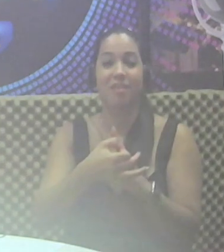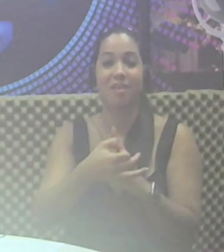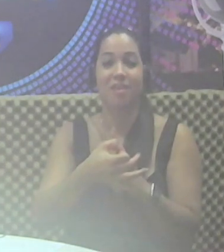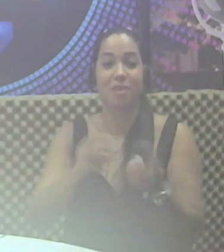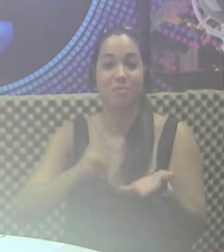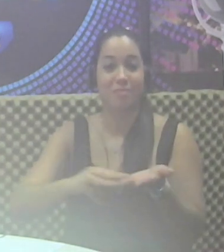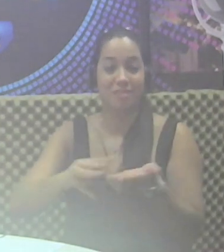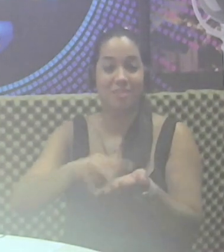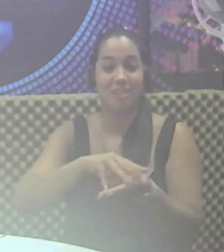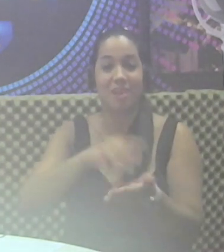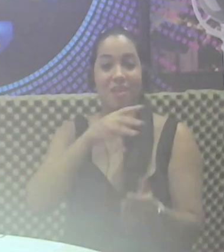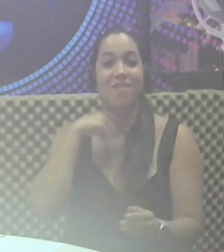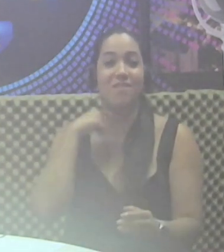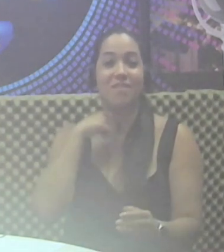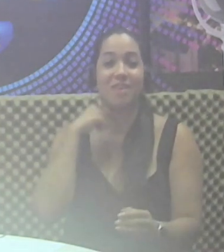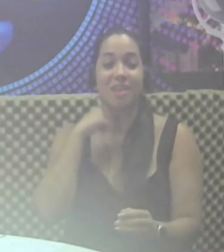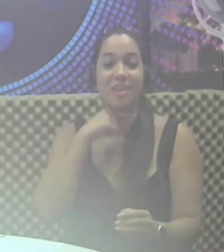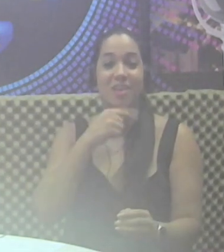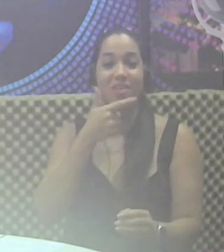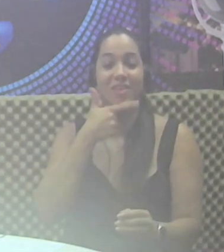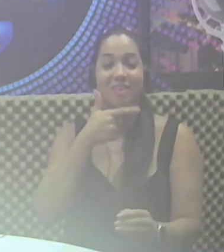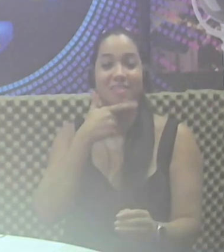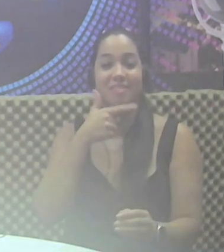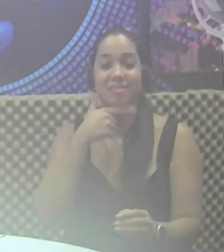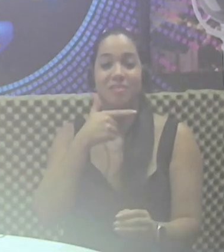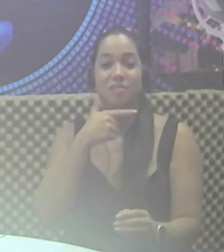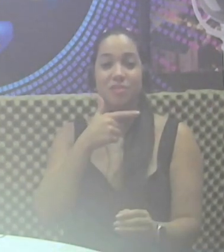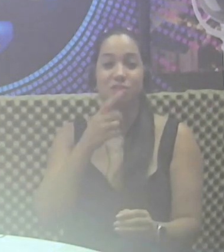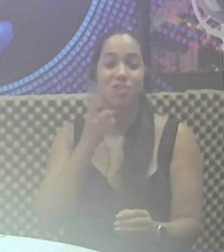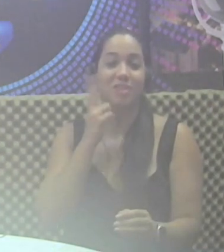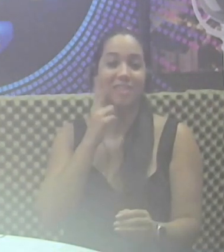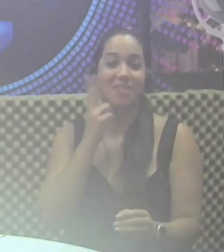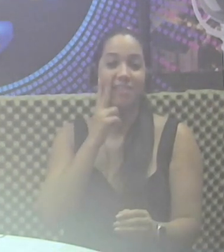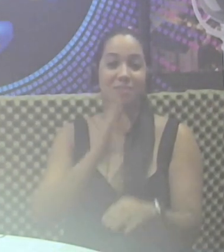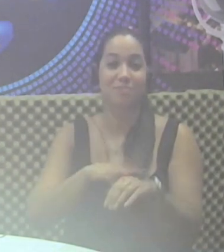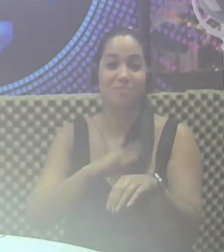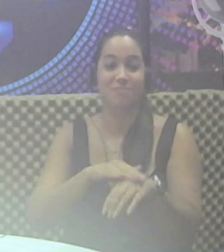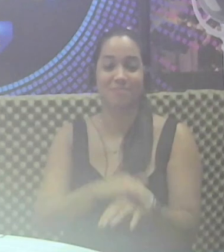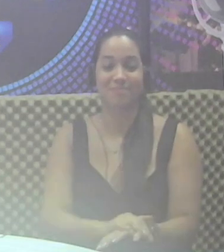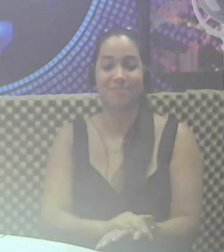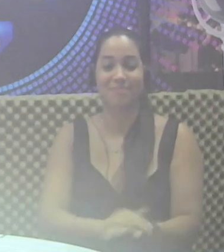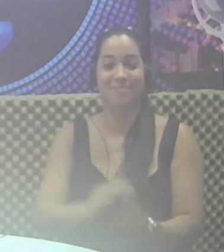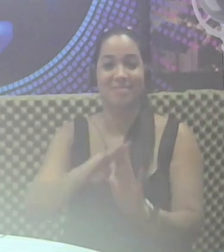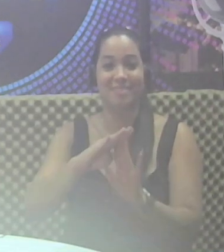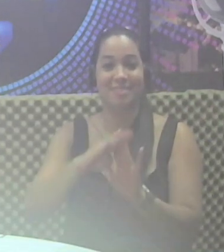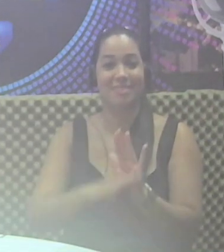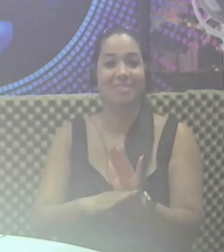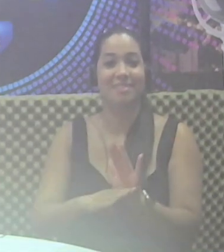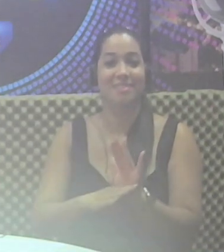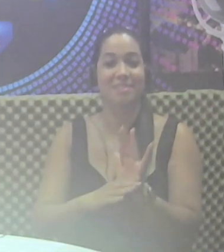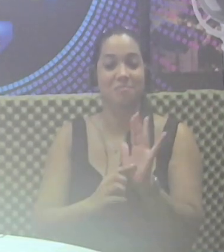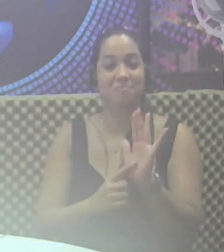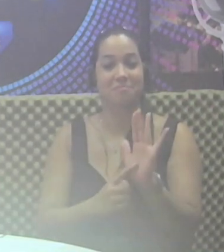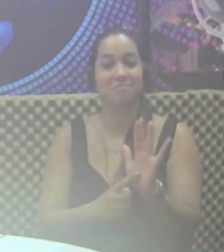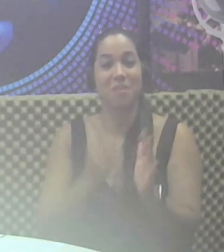galinhada, queijos, caldo de cana e cerveja artesanal. Na programação, apresentações